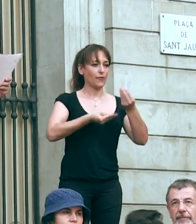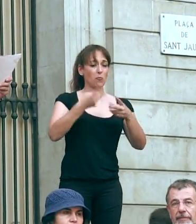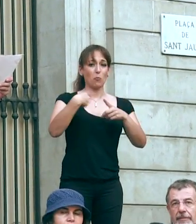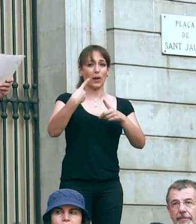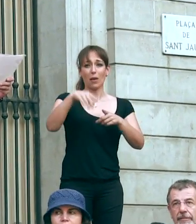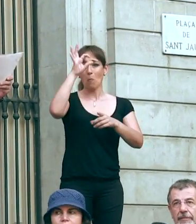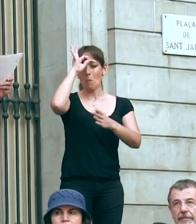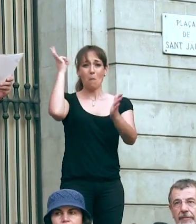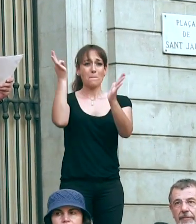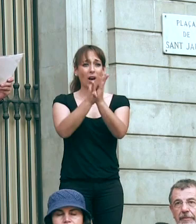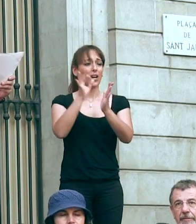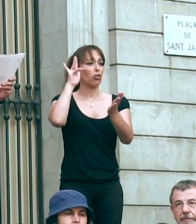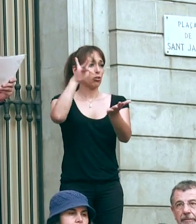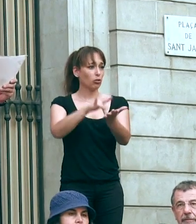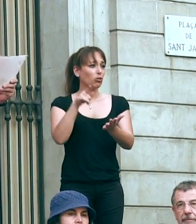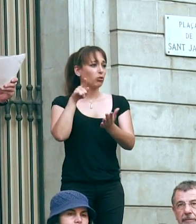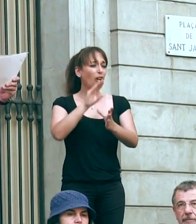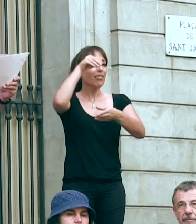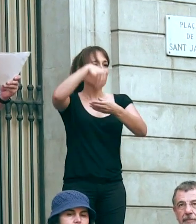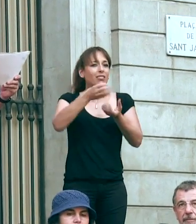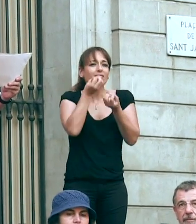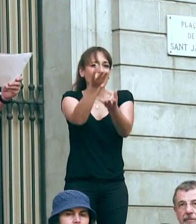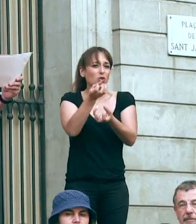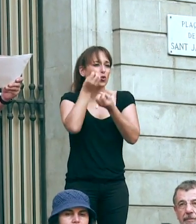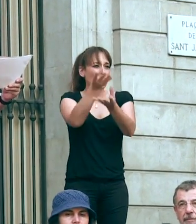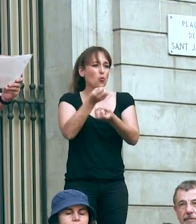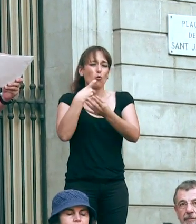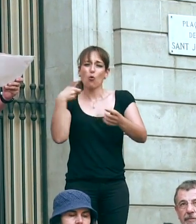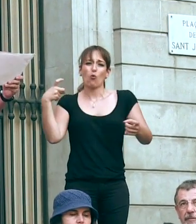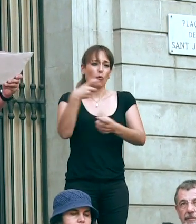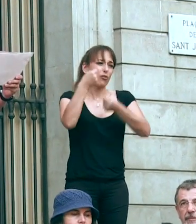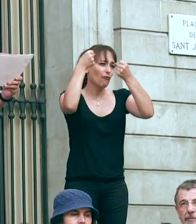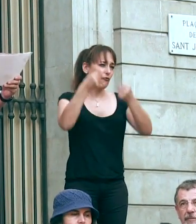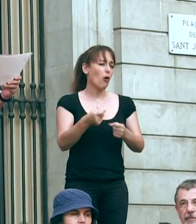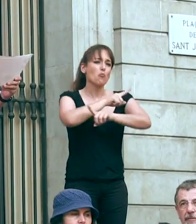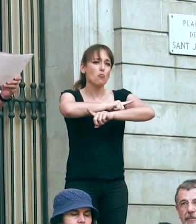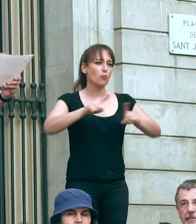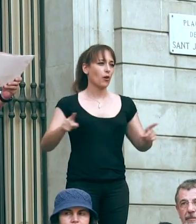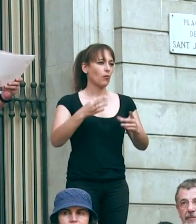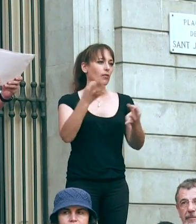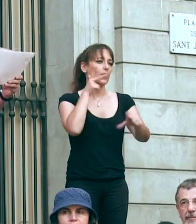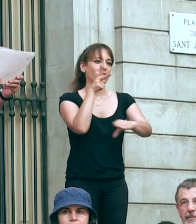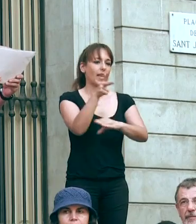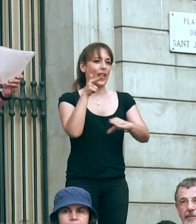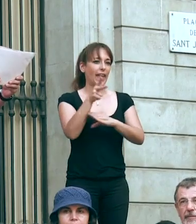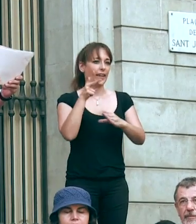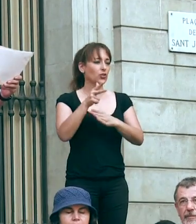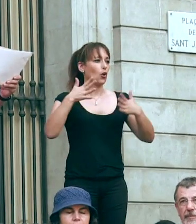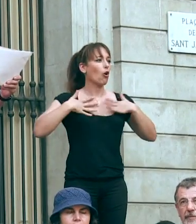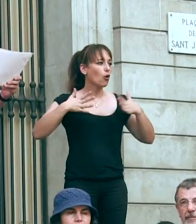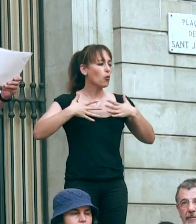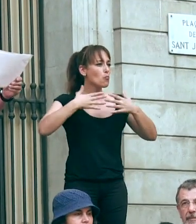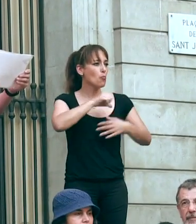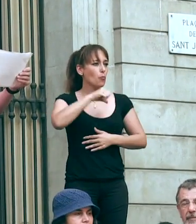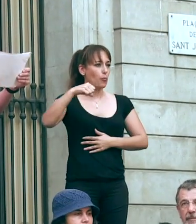estigmatitza amb un discurs carregat de xenofòbia. Prou hipocresia, dret al propi cos, sense